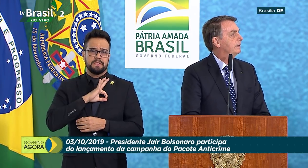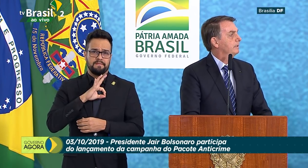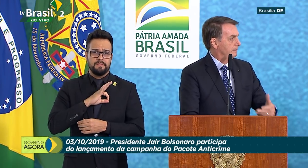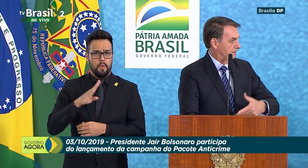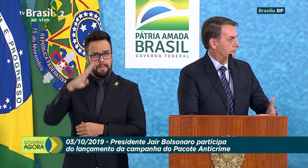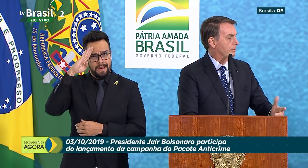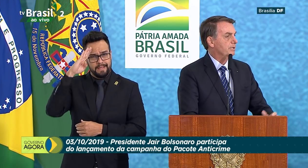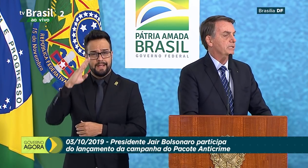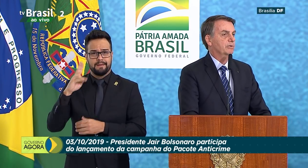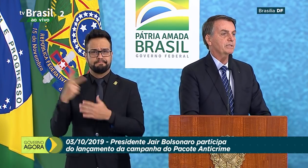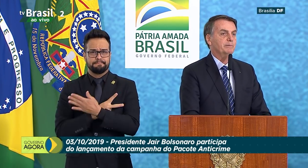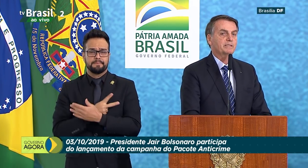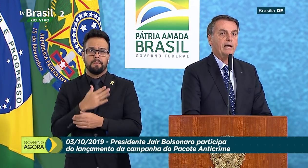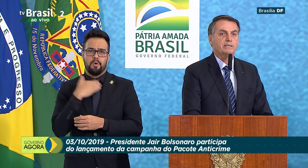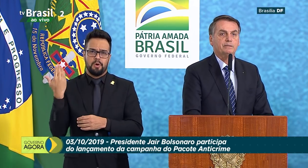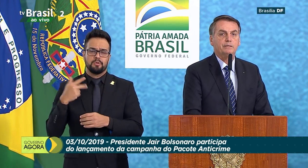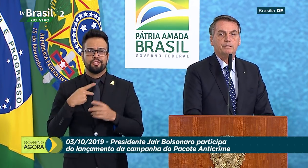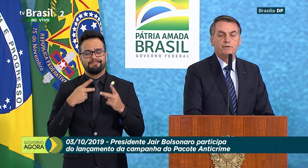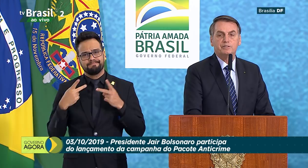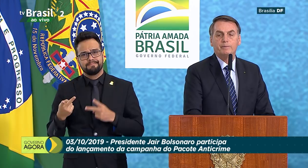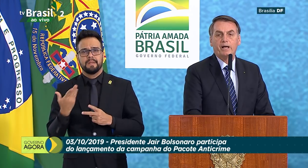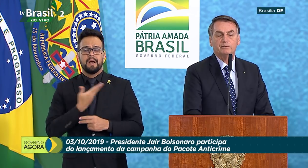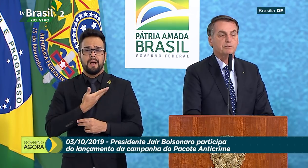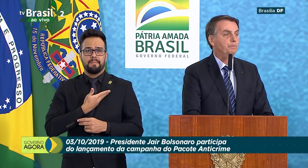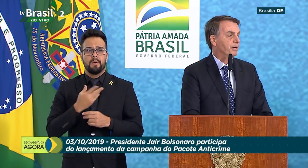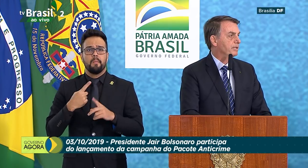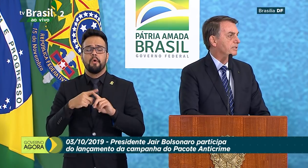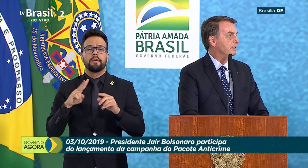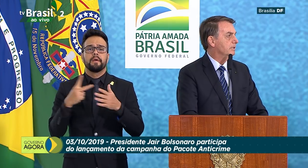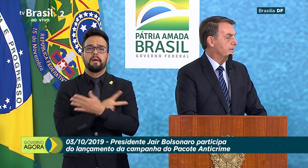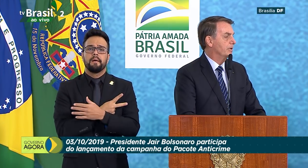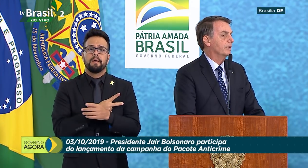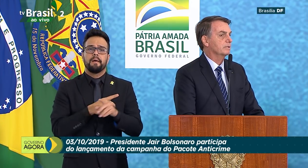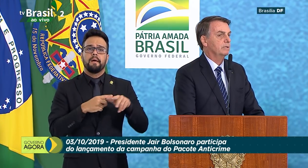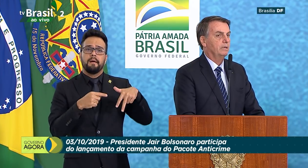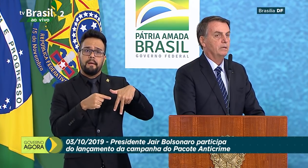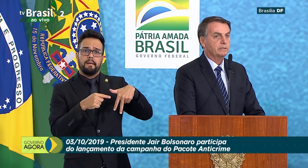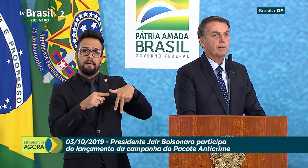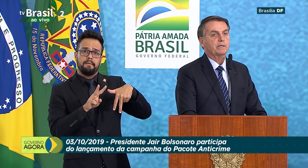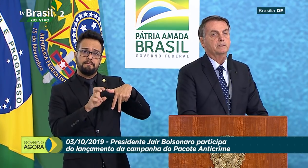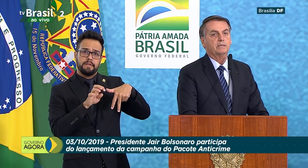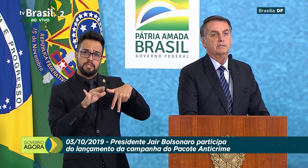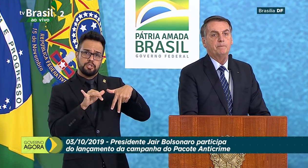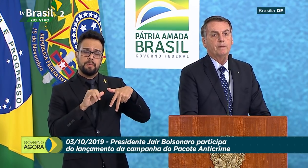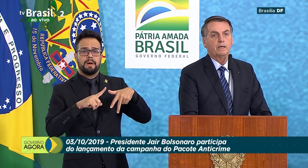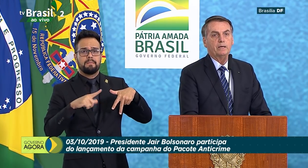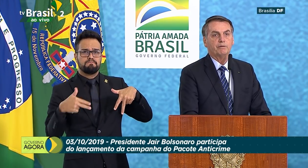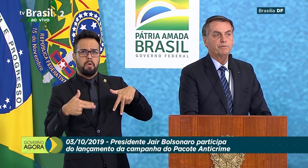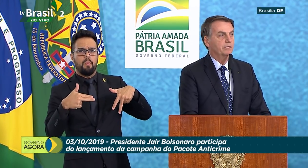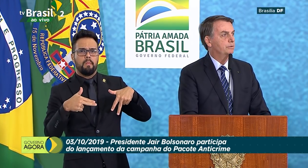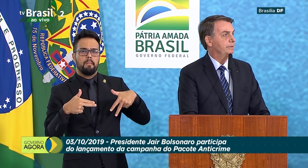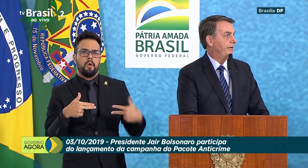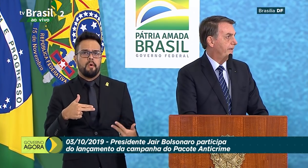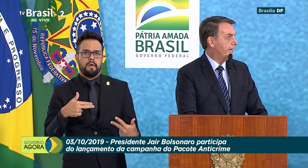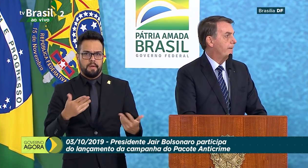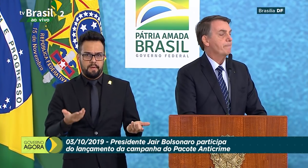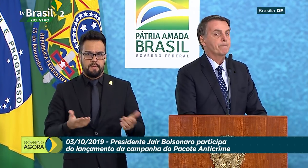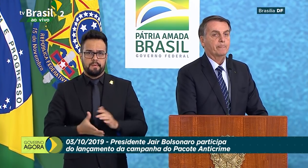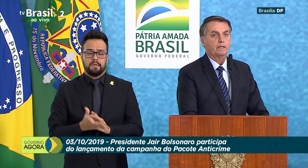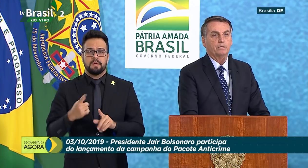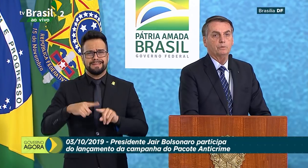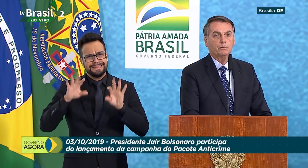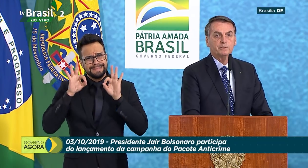civis no nosso ciclo de amizade, vitimados por esses criminosos. Tenho a certeza, em havendo e